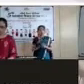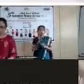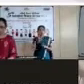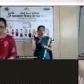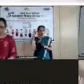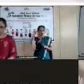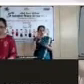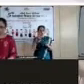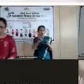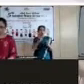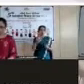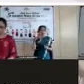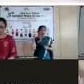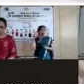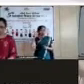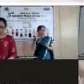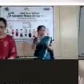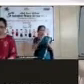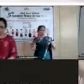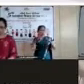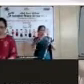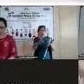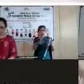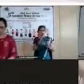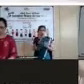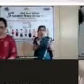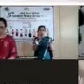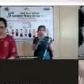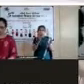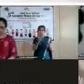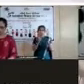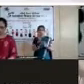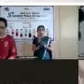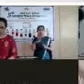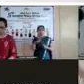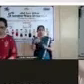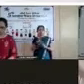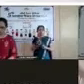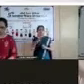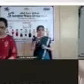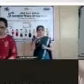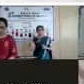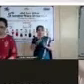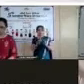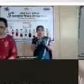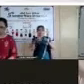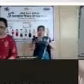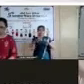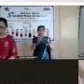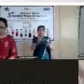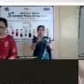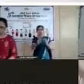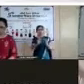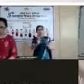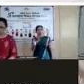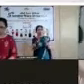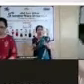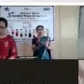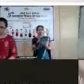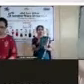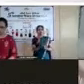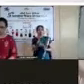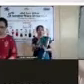6,000 से अधिक ऑडियो बुक, 3 ऑडियो पत्रिकाएं और 3 लाख से अधिक पुस्तकों को सुलभ प्रारूप में परिवर्तित करने के लिए